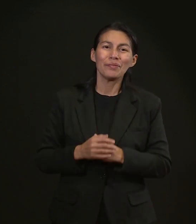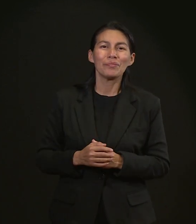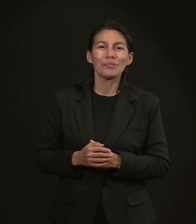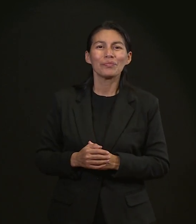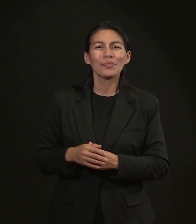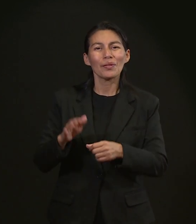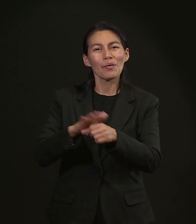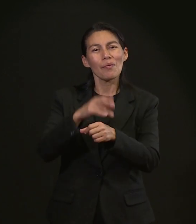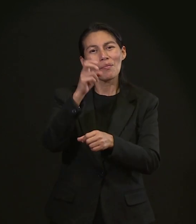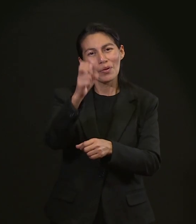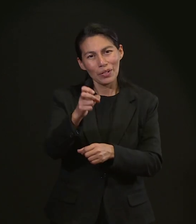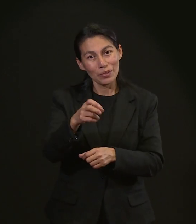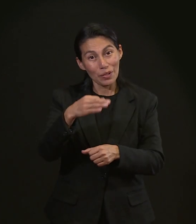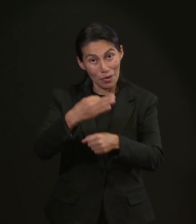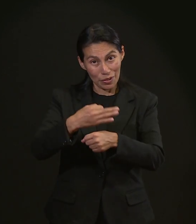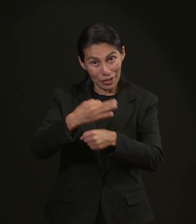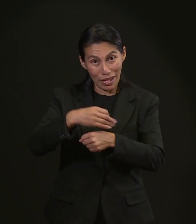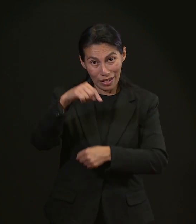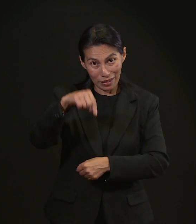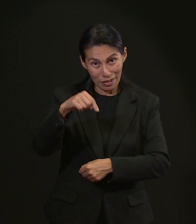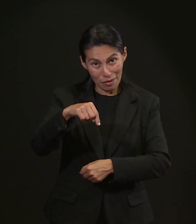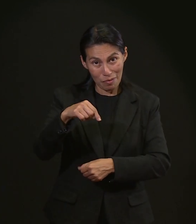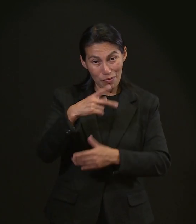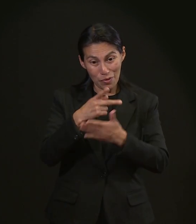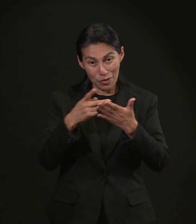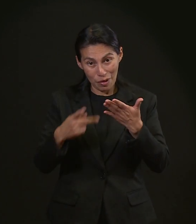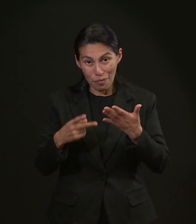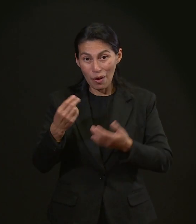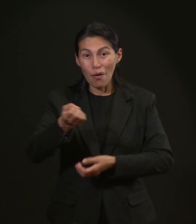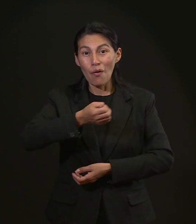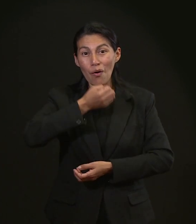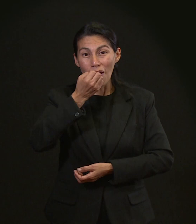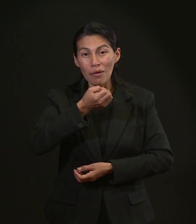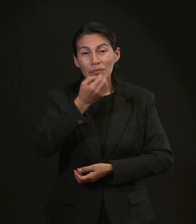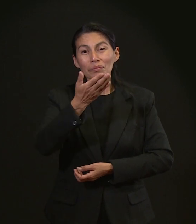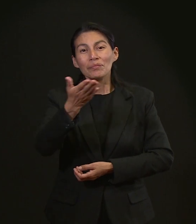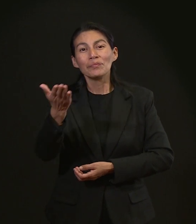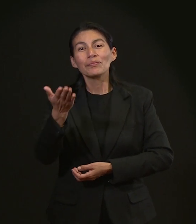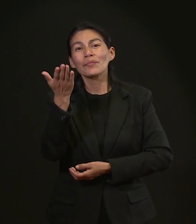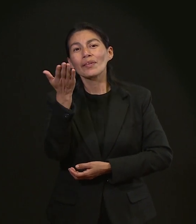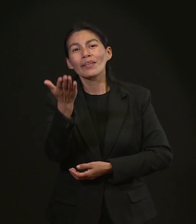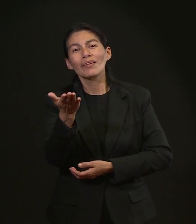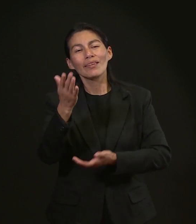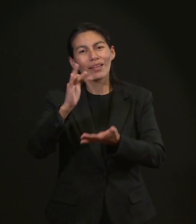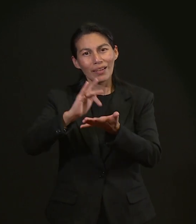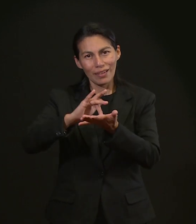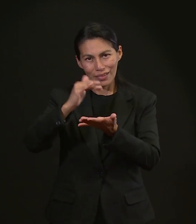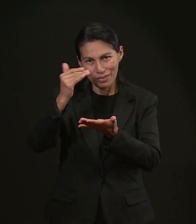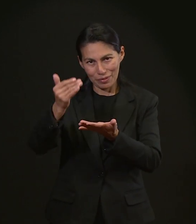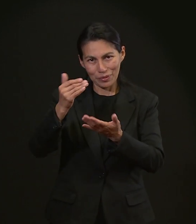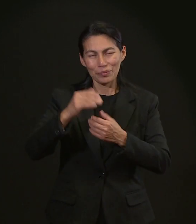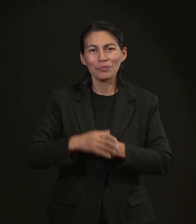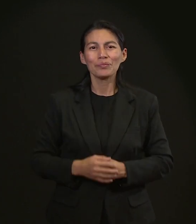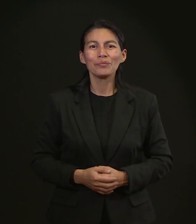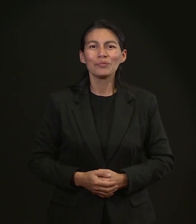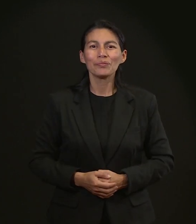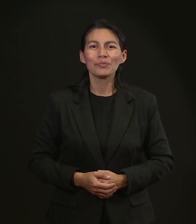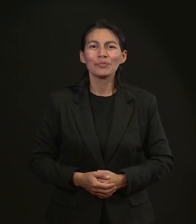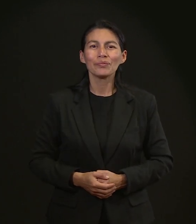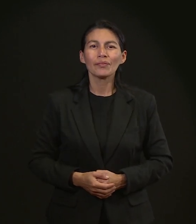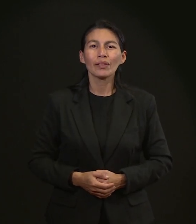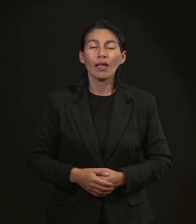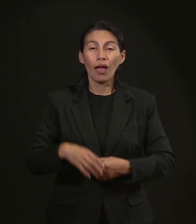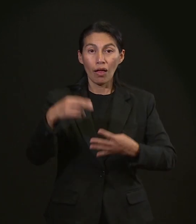eso en este programa acostumbramos a orar por nombre por sus peticiones y agradecimientos